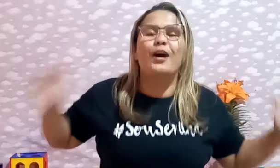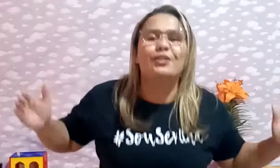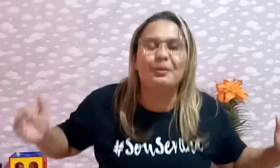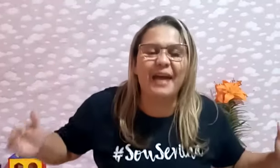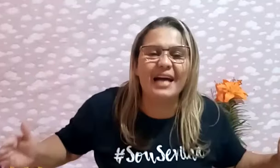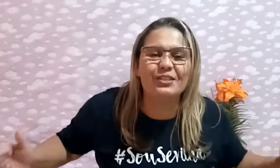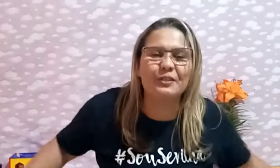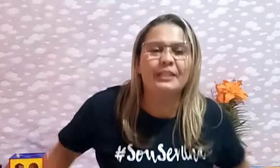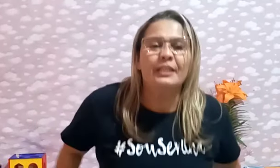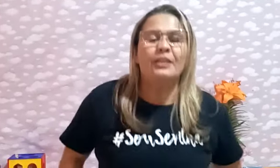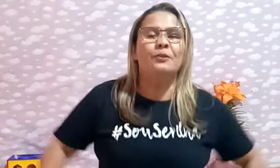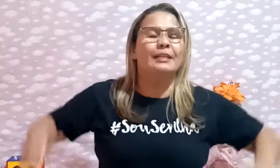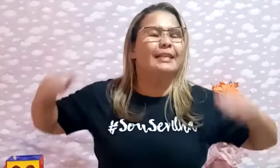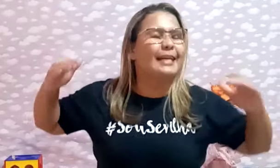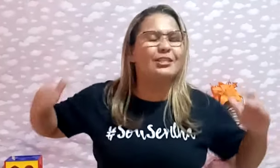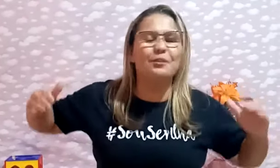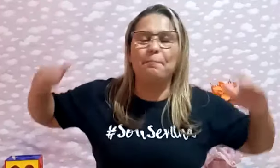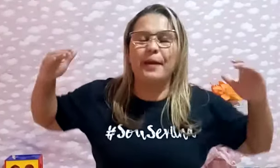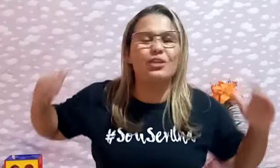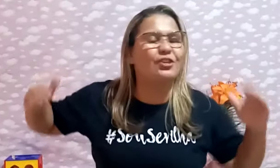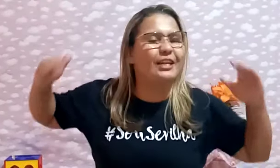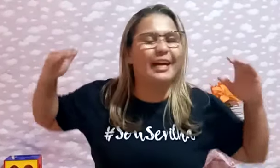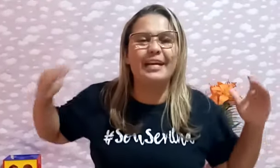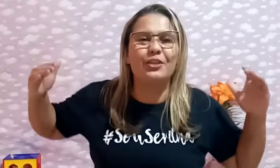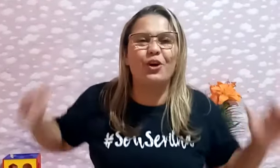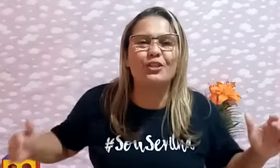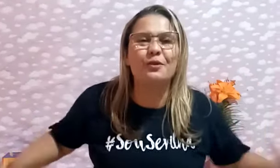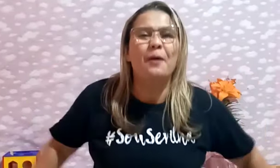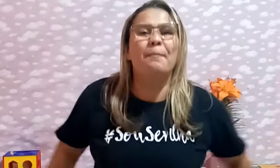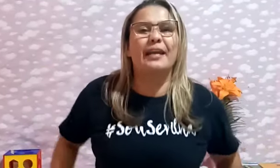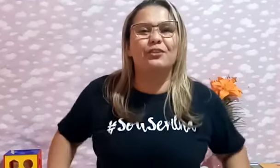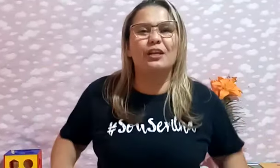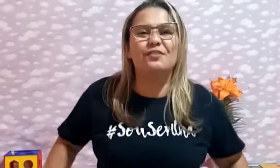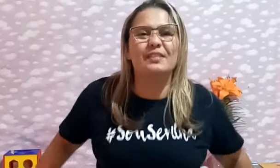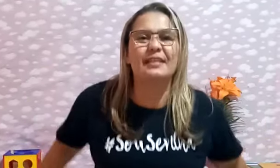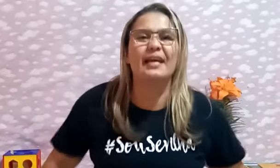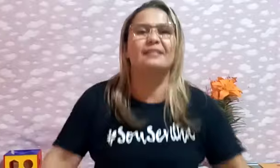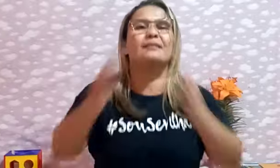forte abraço e um grande beijo carinhoso para todos vocês!